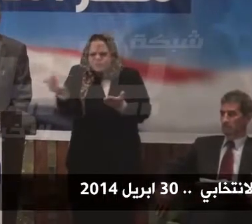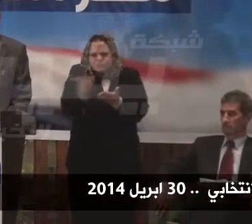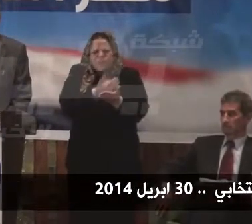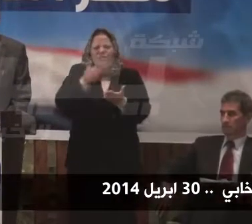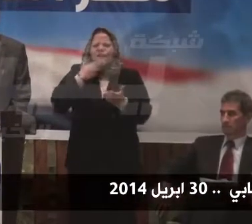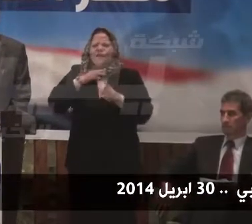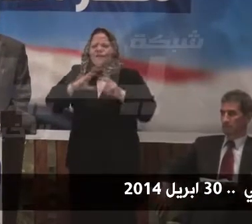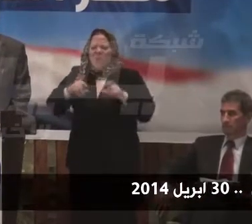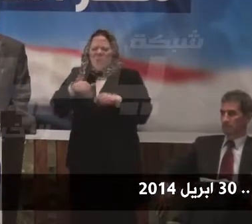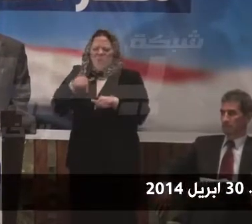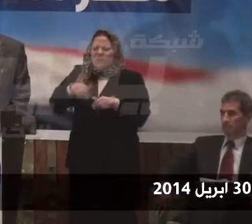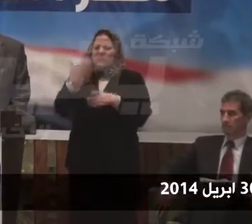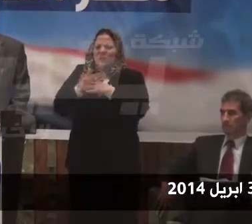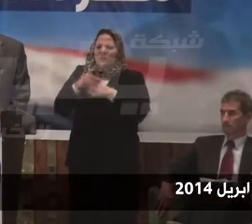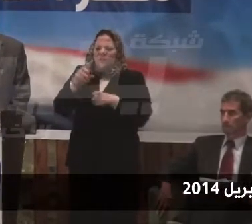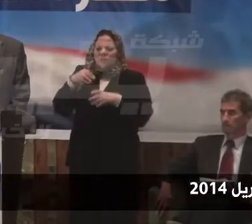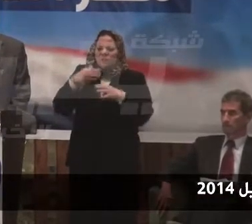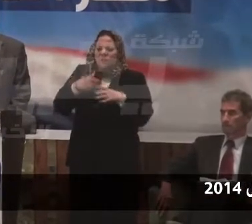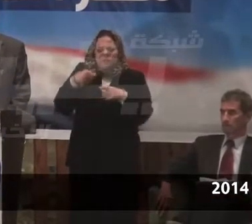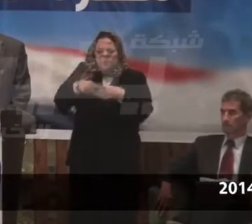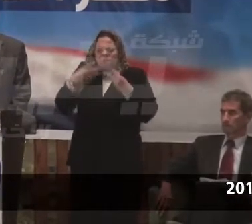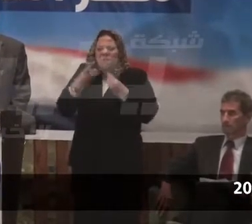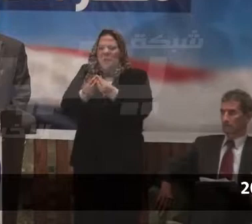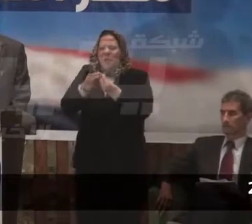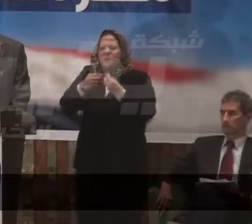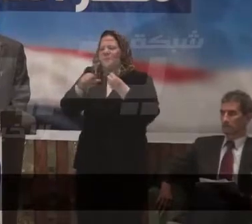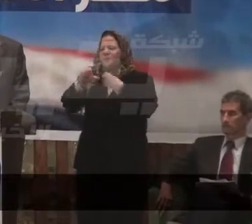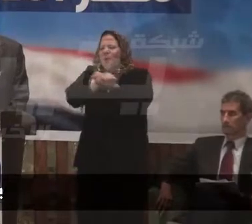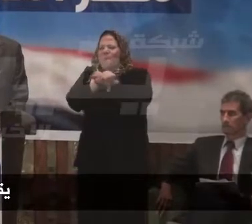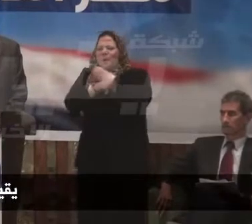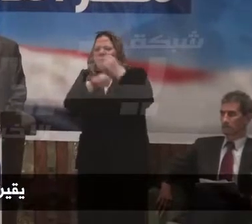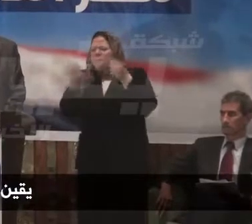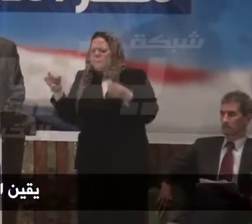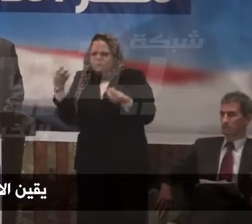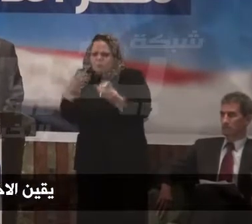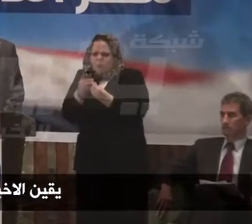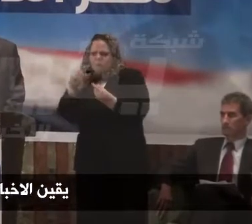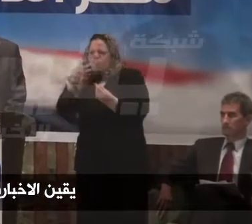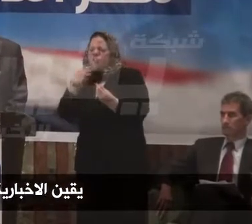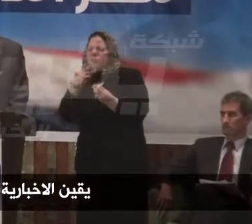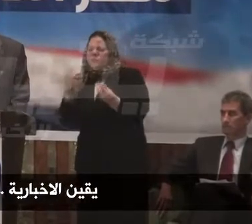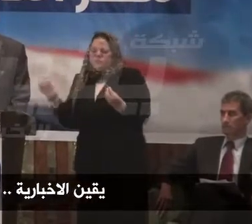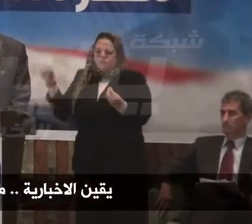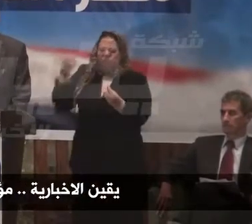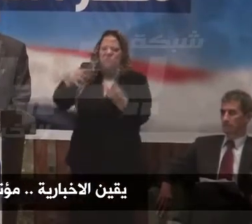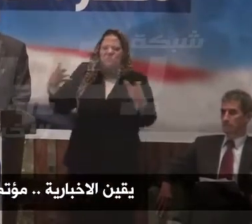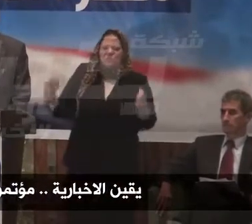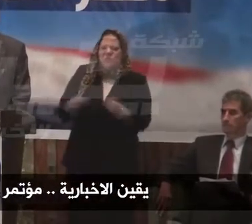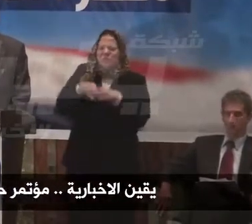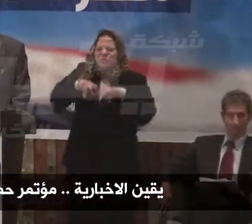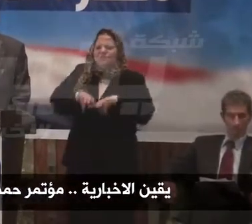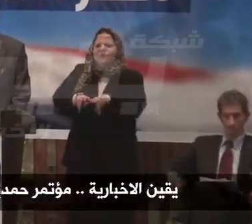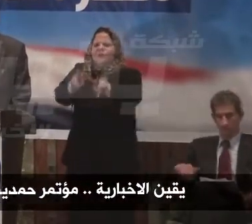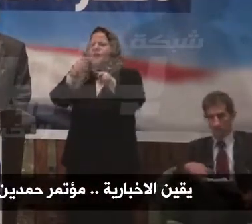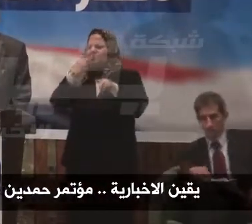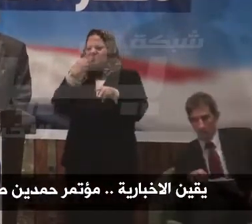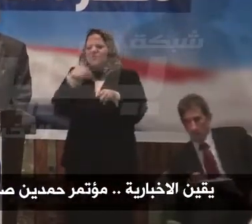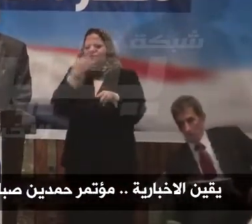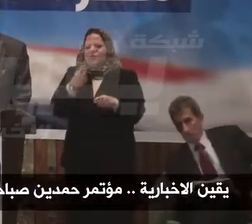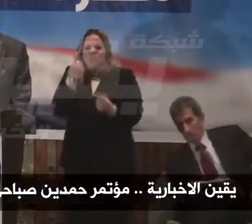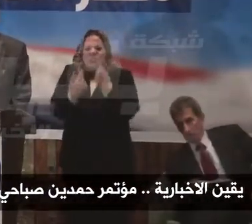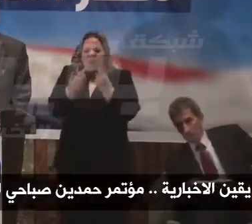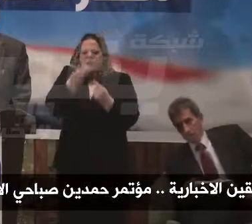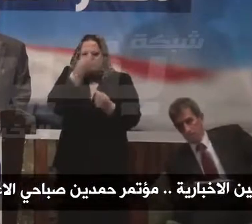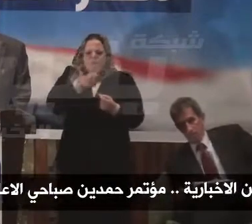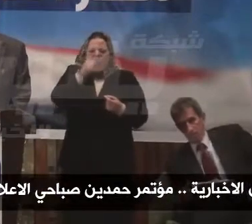النيل يلوث بالصرف الصحي والصرف الصناعي، وفي برنامج حمدين في العام الأول